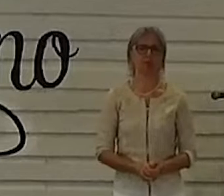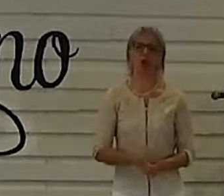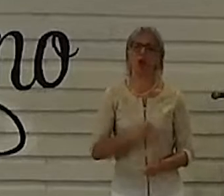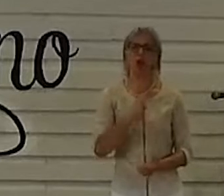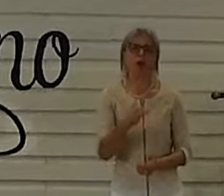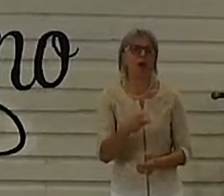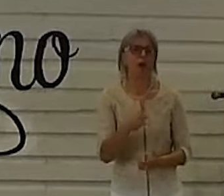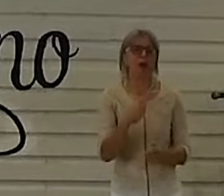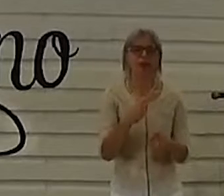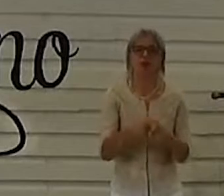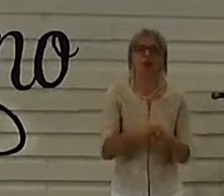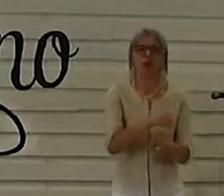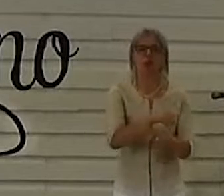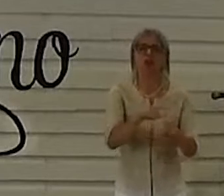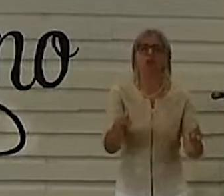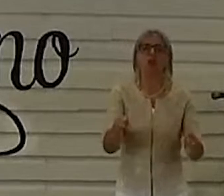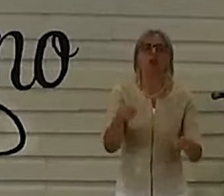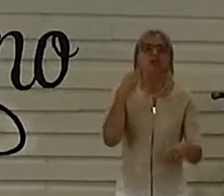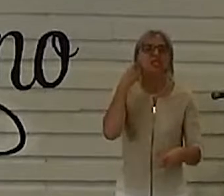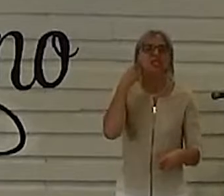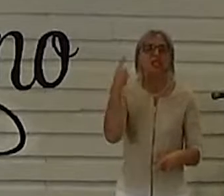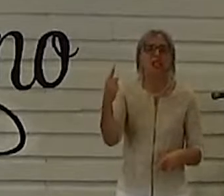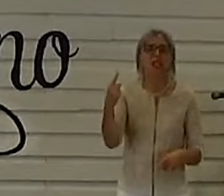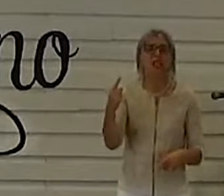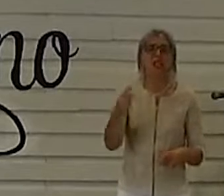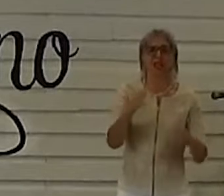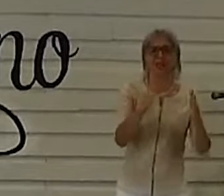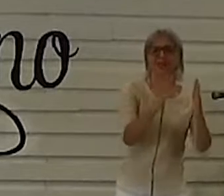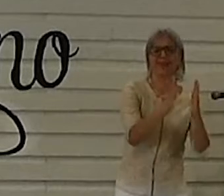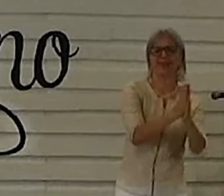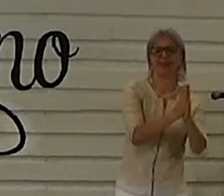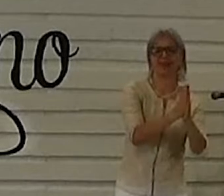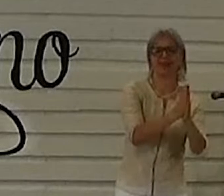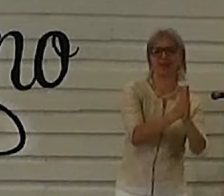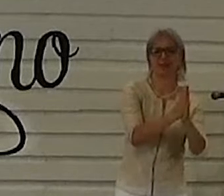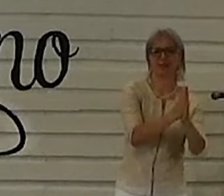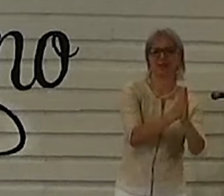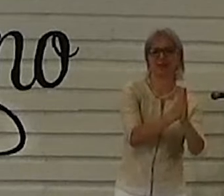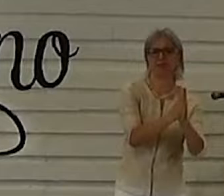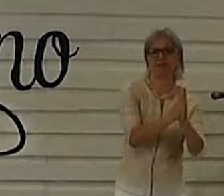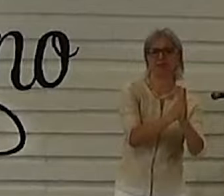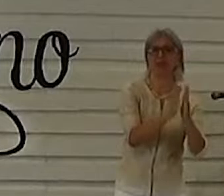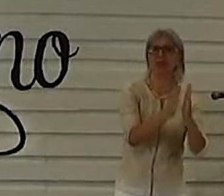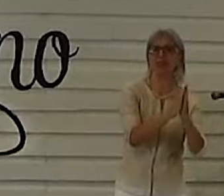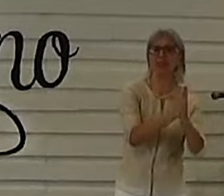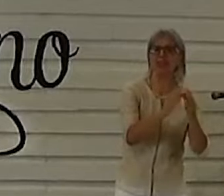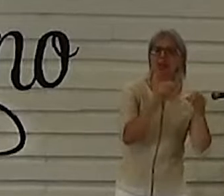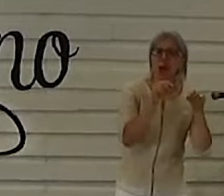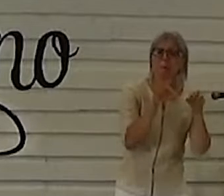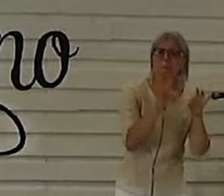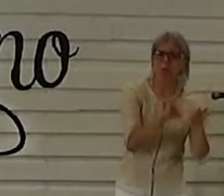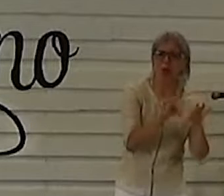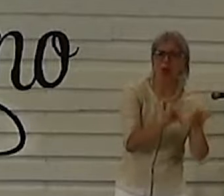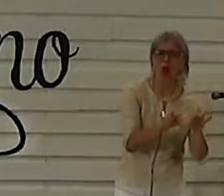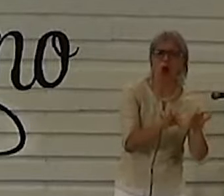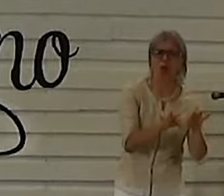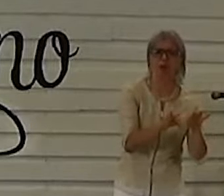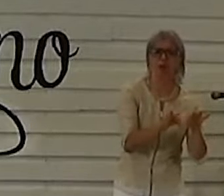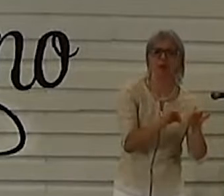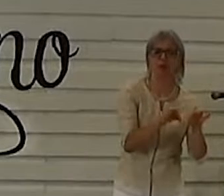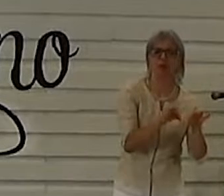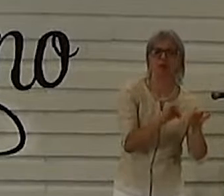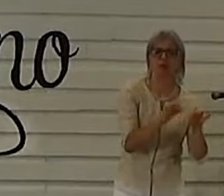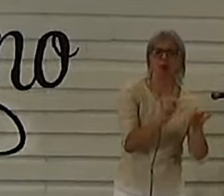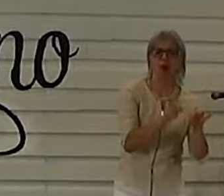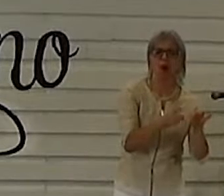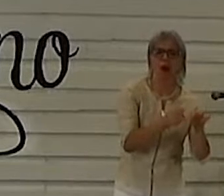mi sentite dire, la Chiesa non sono queste mura quando entriamo qua dentro qui. Qui noi veniamo a prendere, a cogliere, a fortificarci,